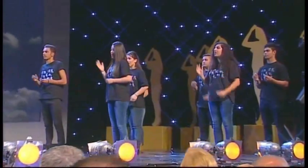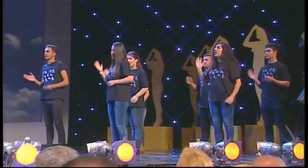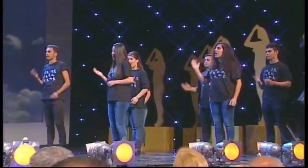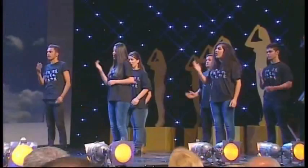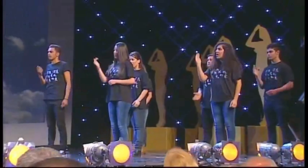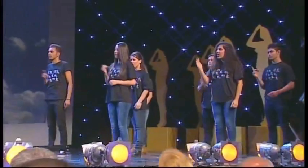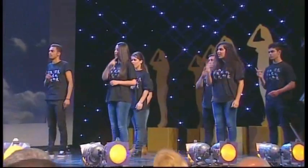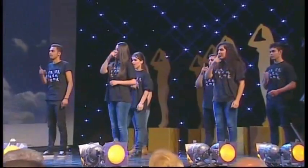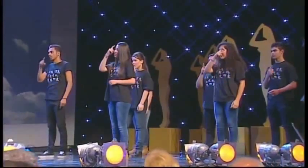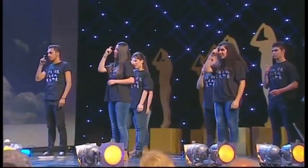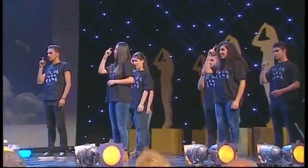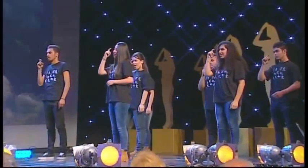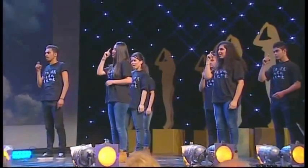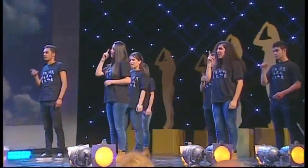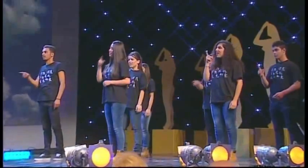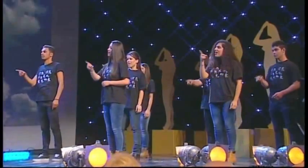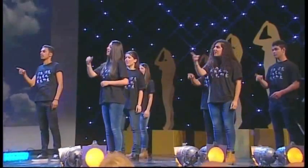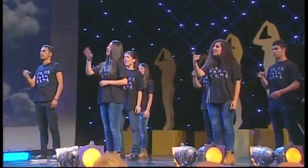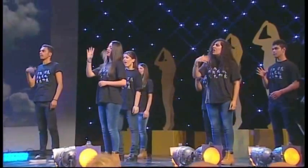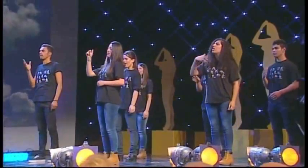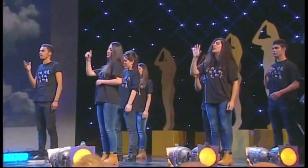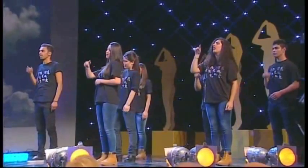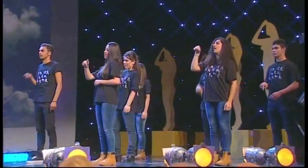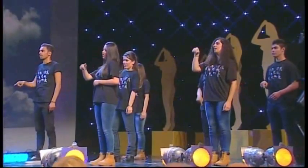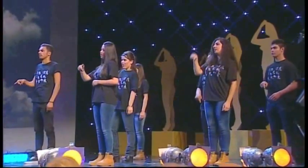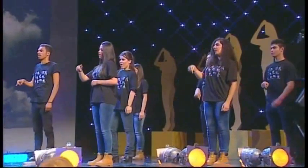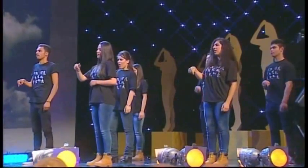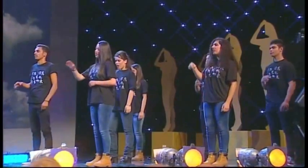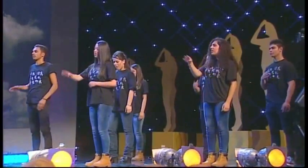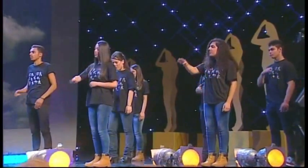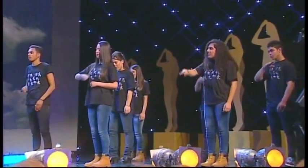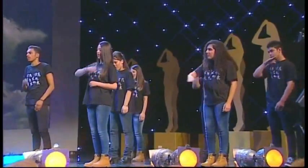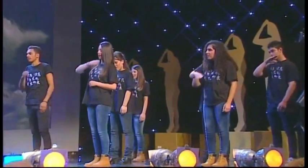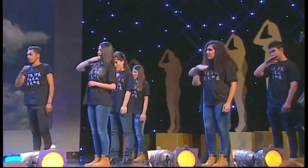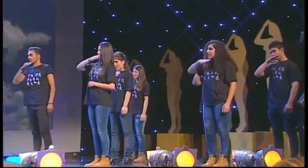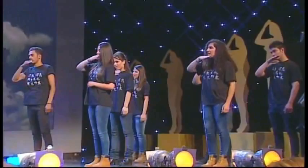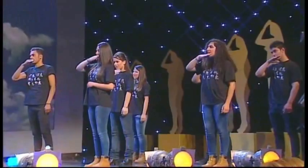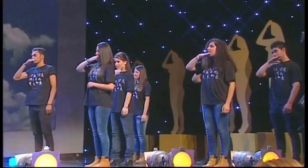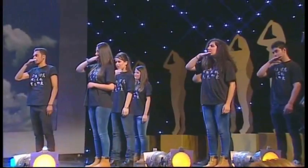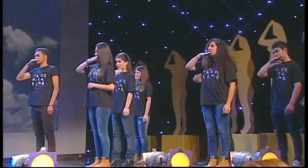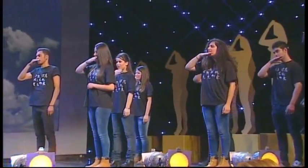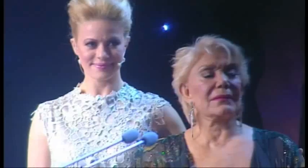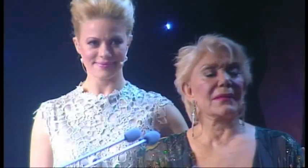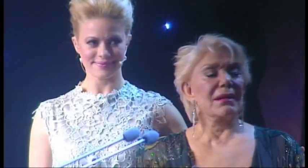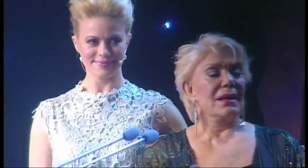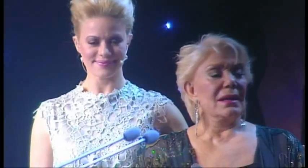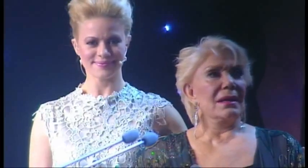Κι αν έρθουν δύσκολα κι εσύ δεν είσαι εδώ, να μου φιλάς τα χέρια.